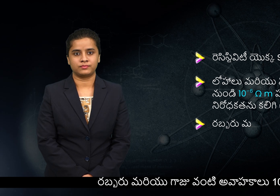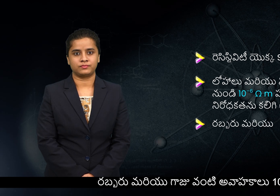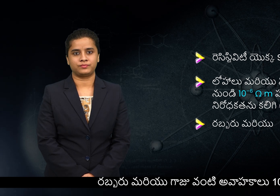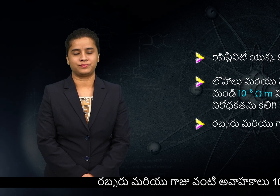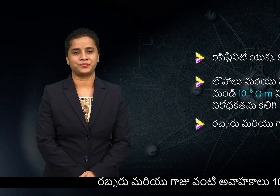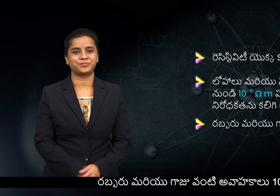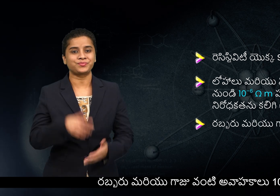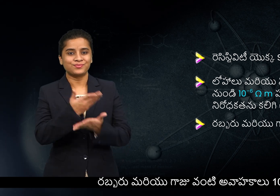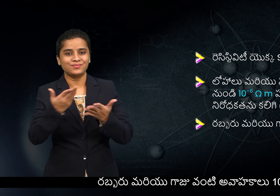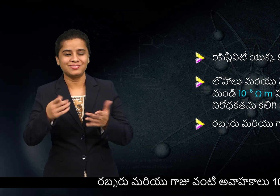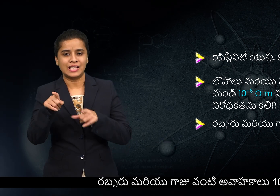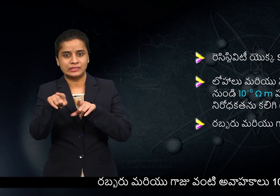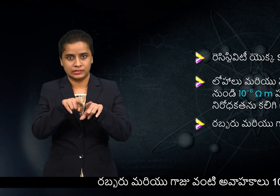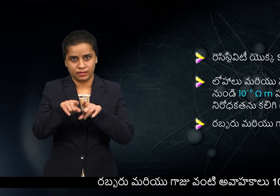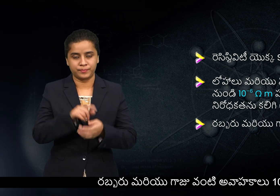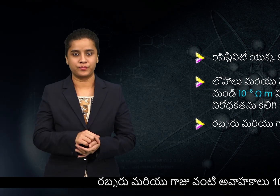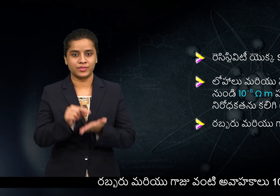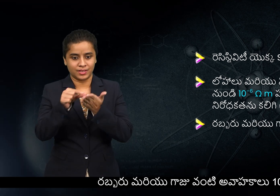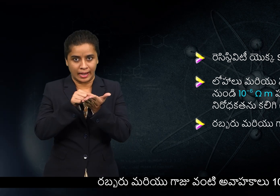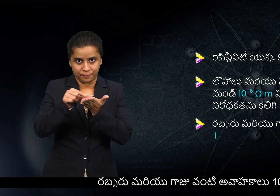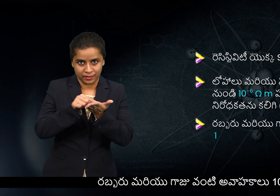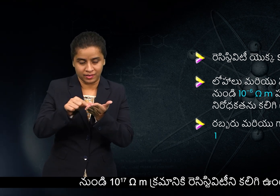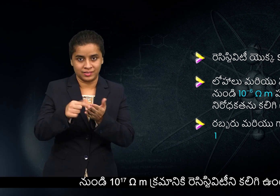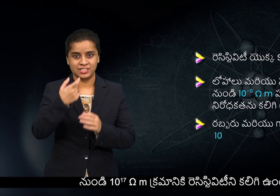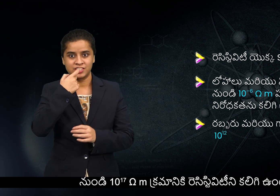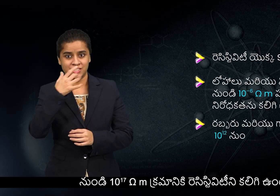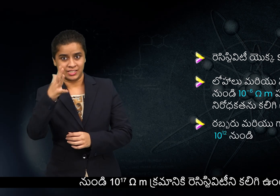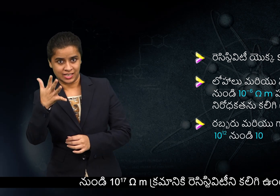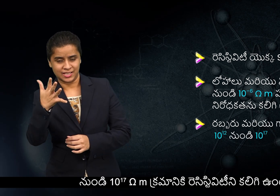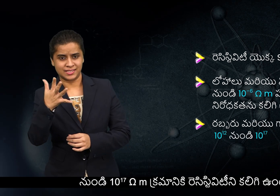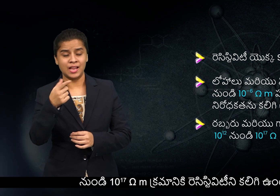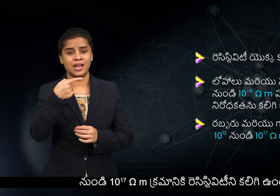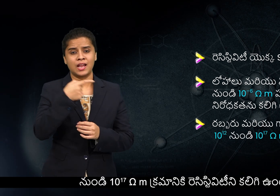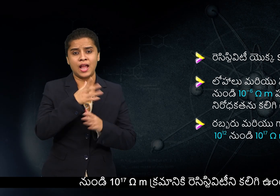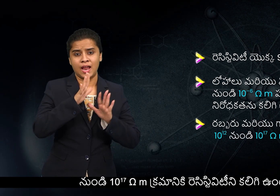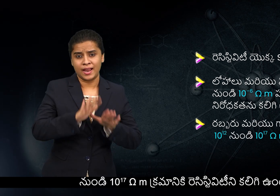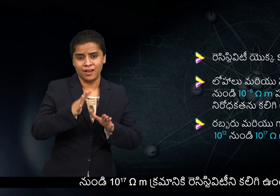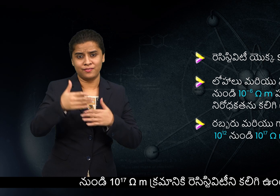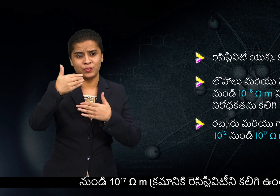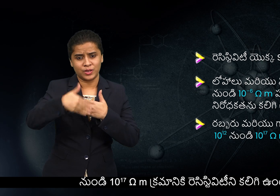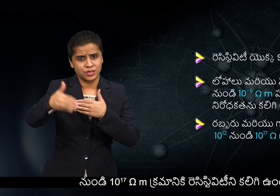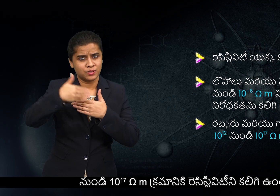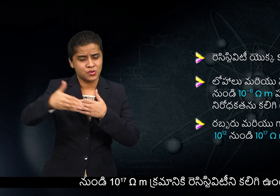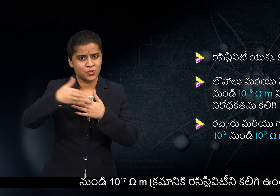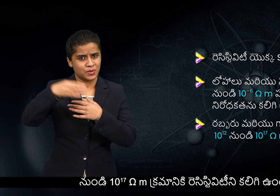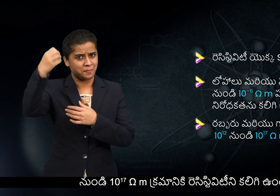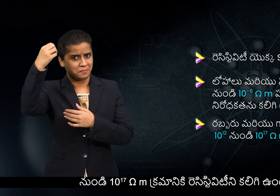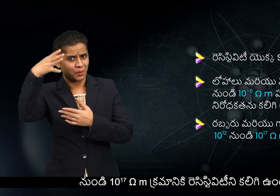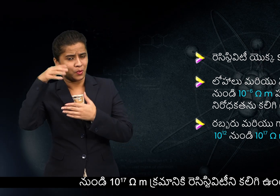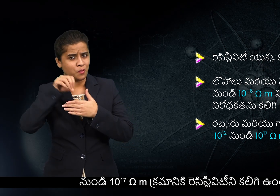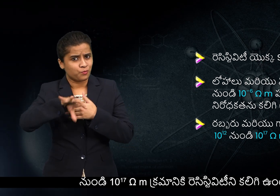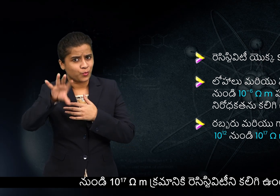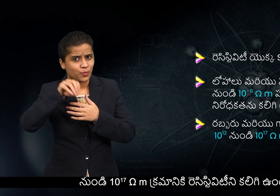రబ్బరు మరియు గాజు వంటి అవాహకాలు 10⁻12 నుండి 10⁻17 ఓం మీటర్